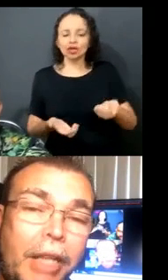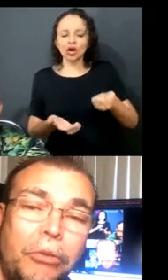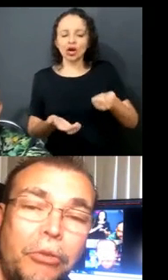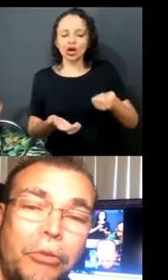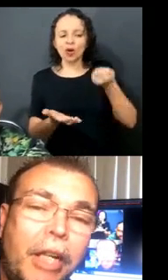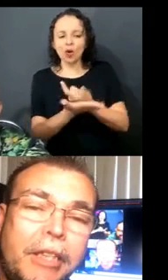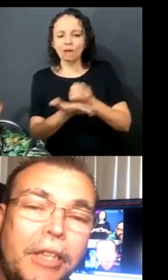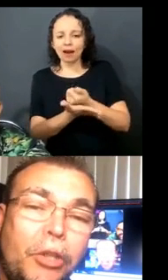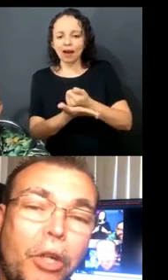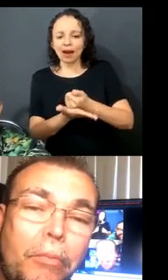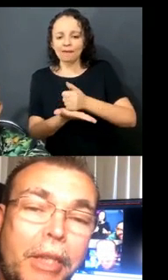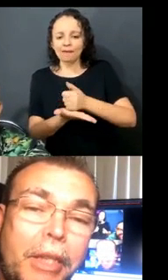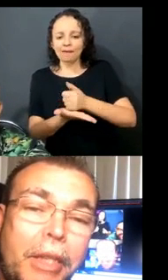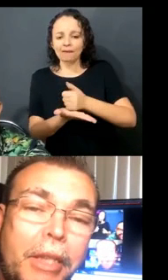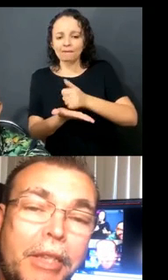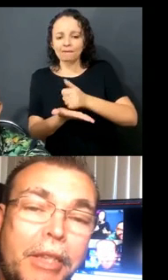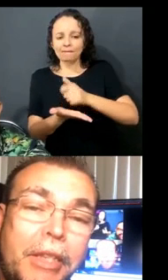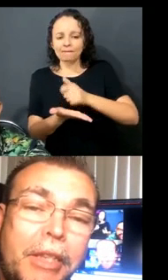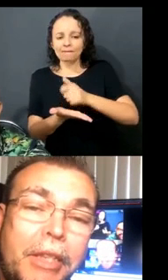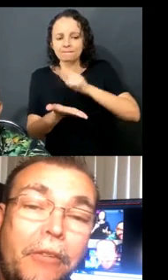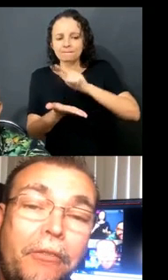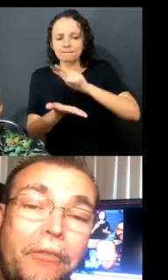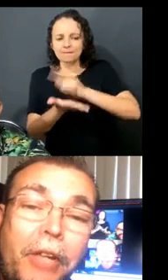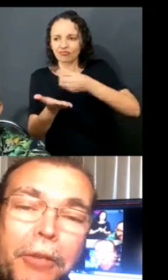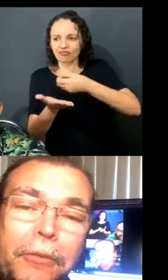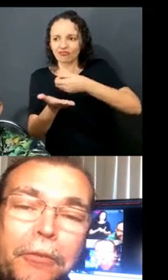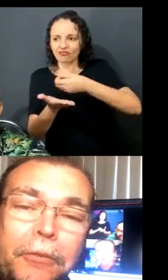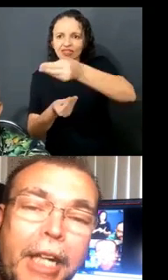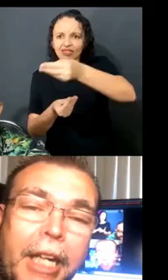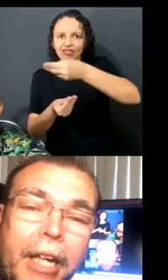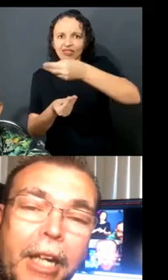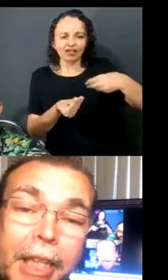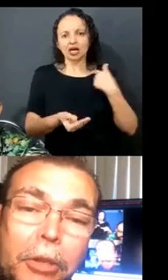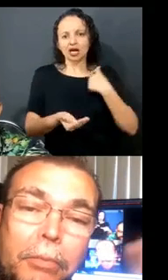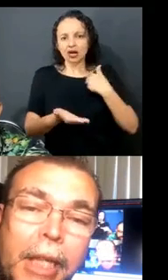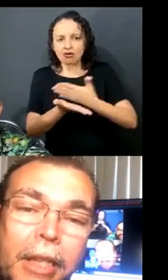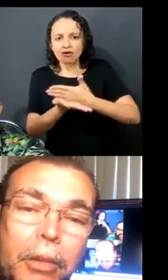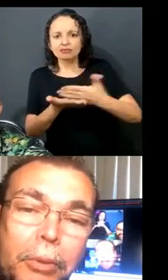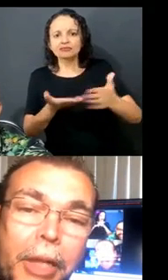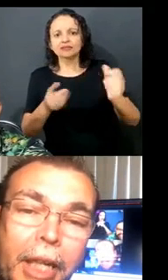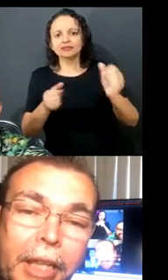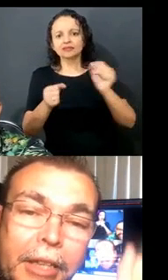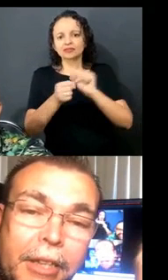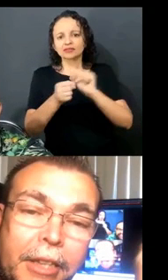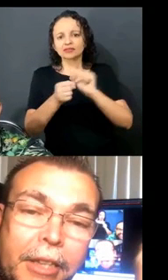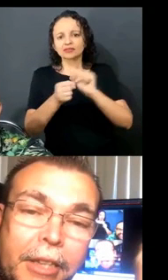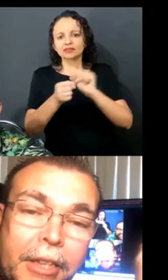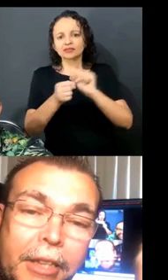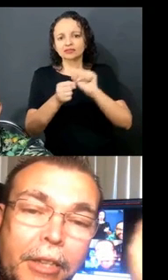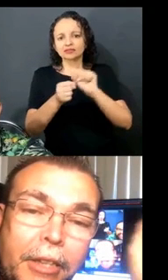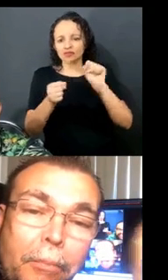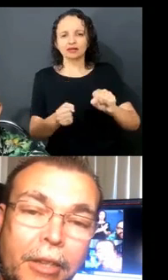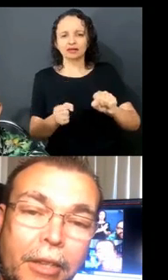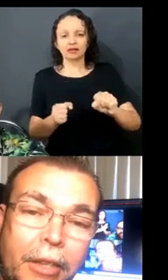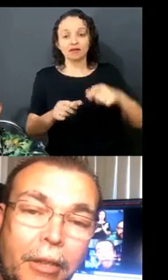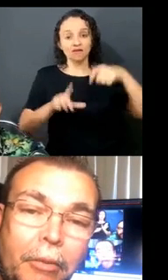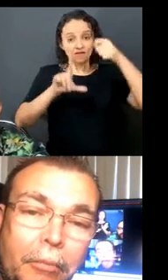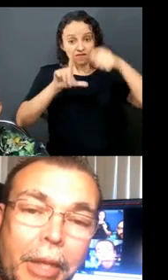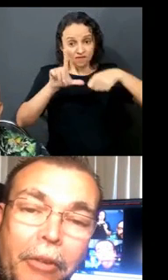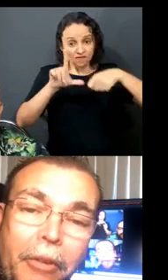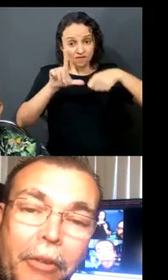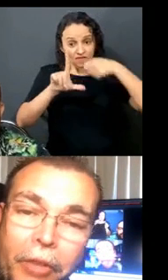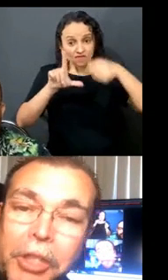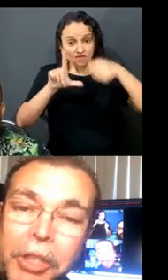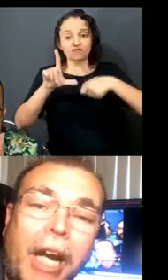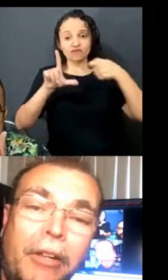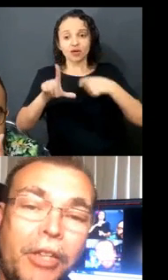fiz? Há uns 4 anos atrás, eu comecei a fazer vídeo aqui na época de furacão para atrair a atenção de brasileiro, porque aqui você não pode bater na